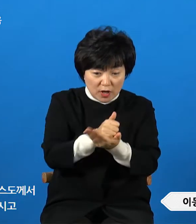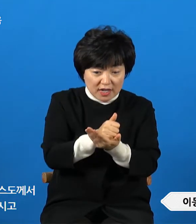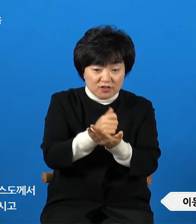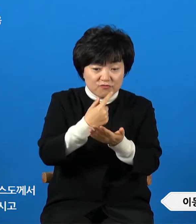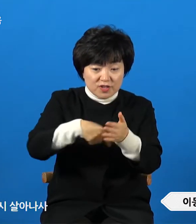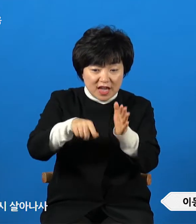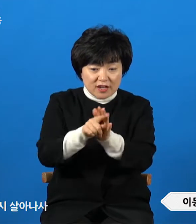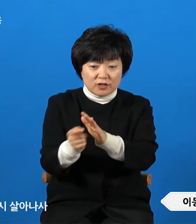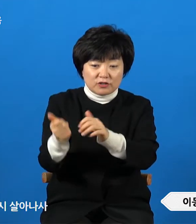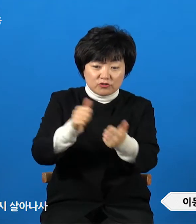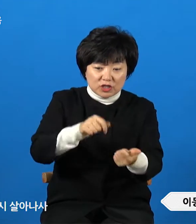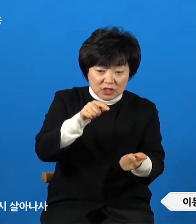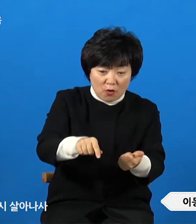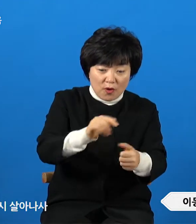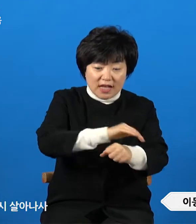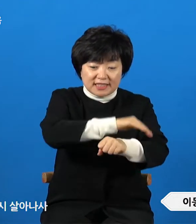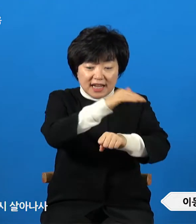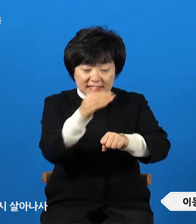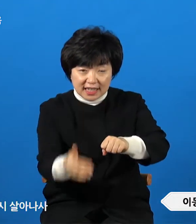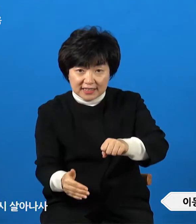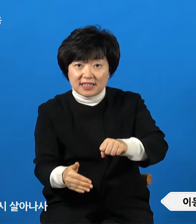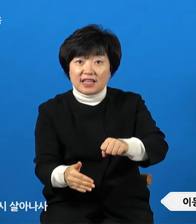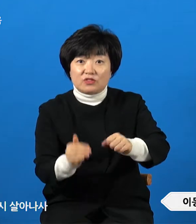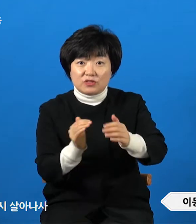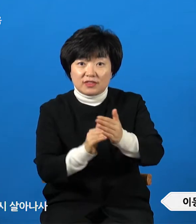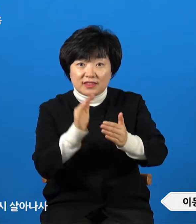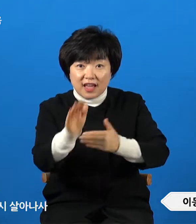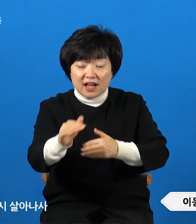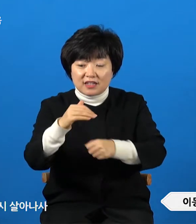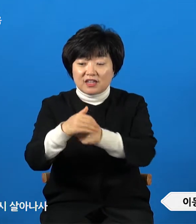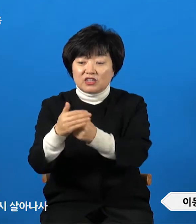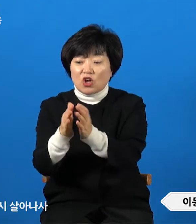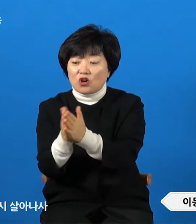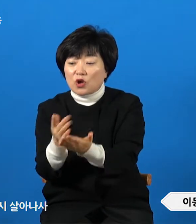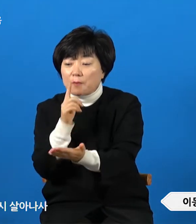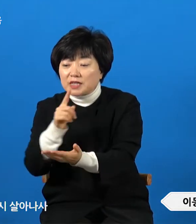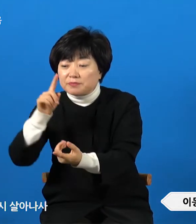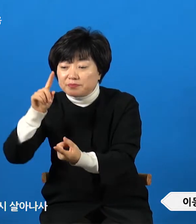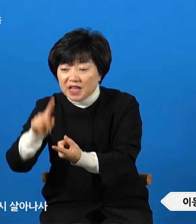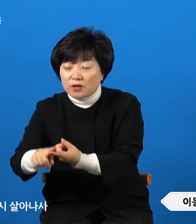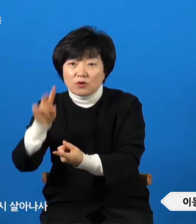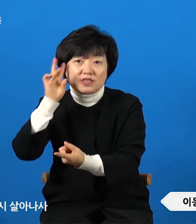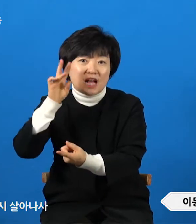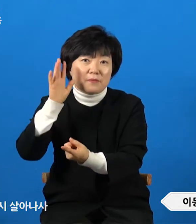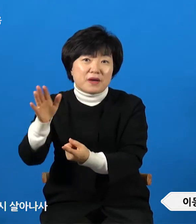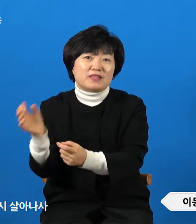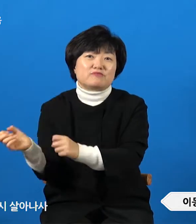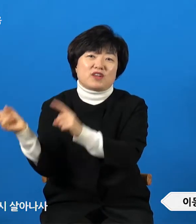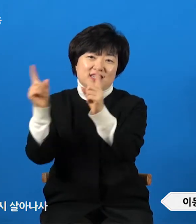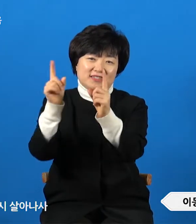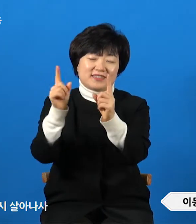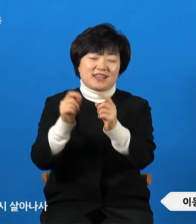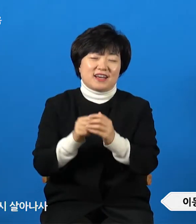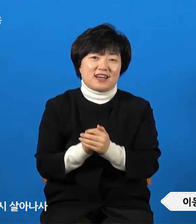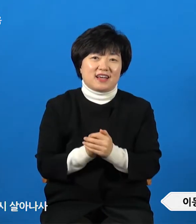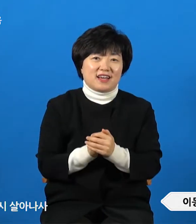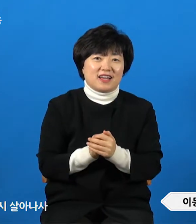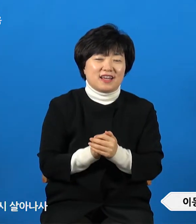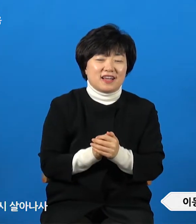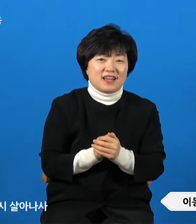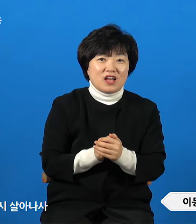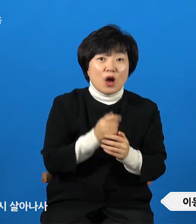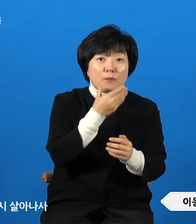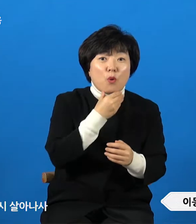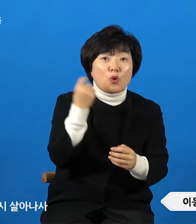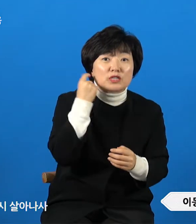죽으신 것과 장사 지낸 바 되었다가 성경대로 사흘 만에 다시 살아나시고. 복음이 뭐냐? 복음은